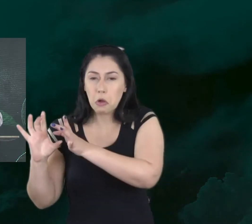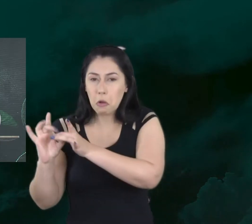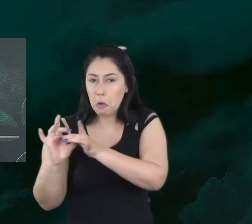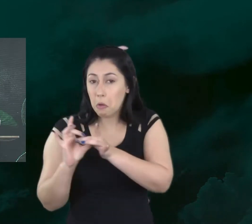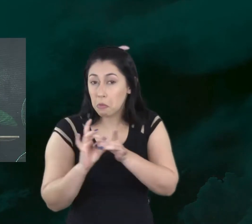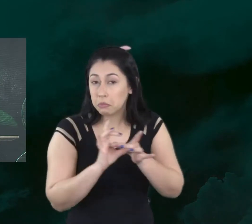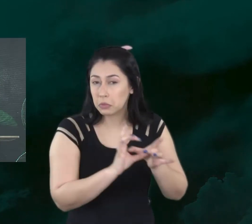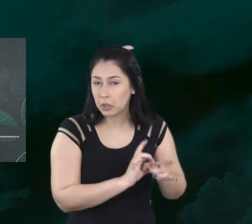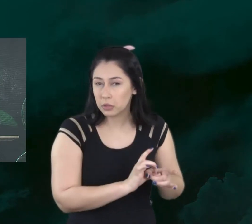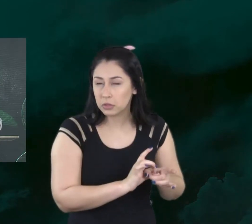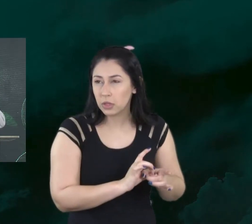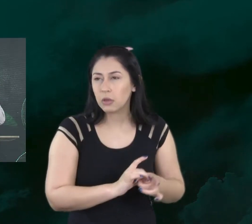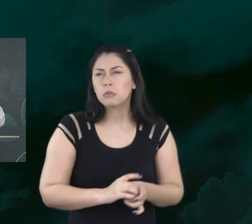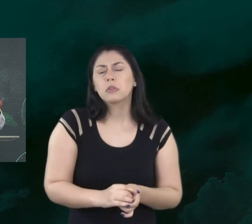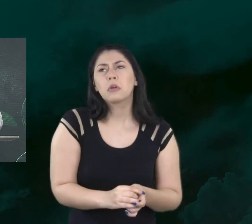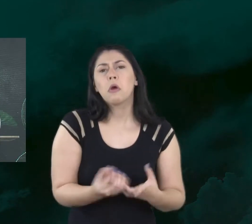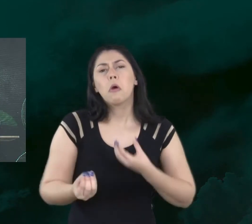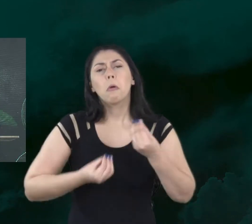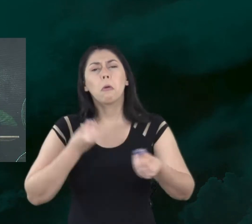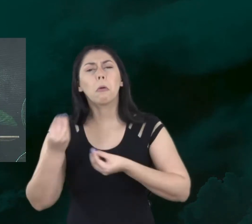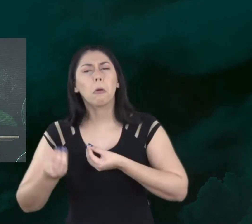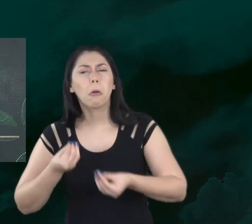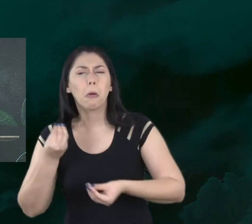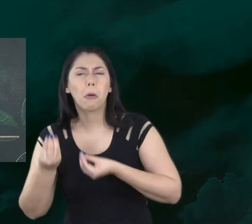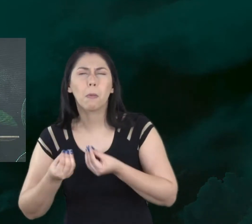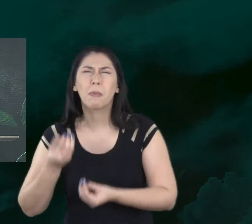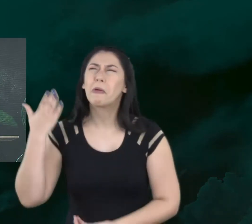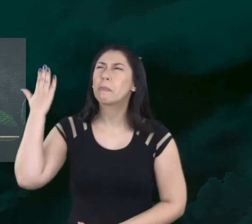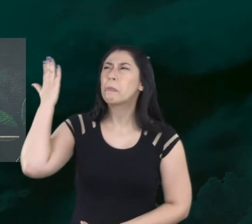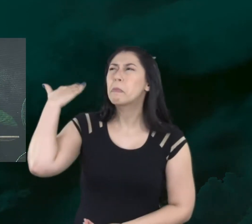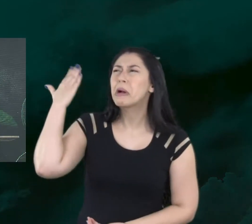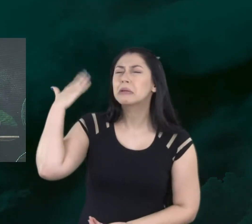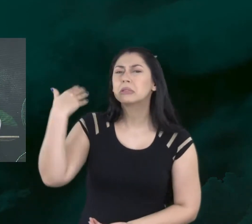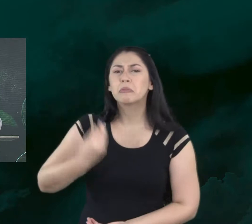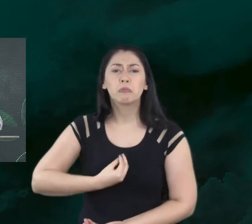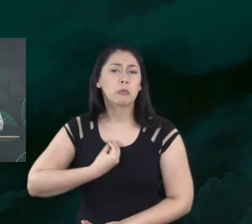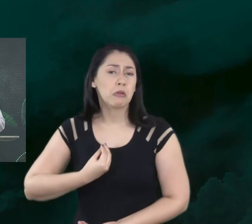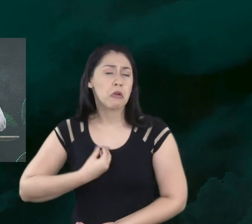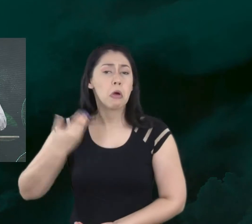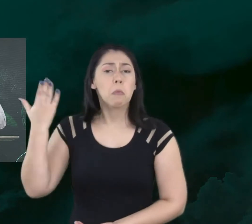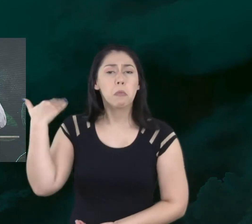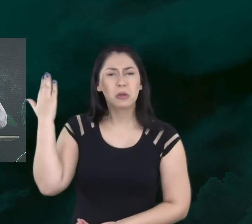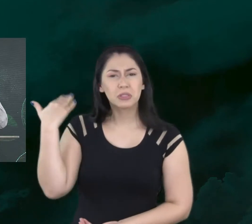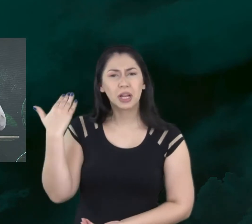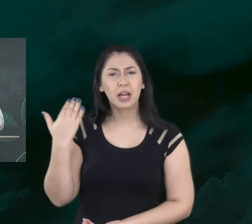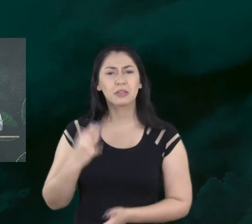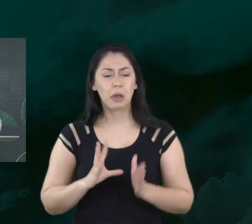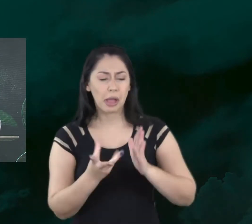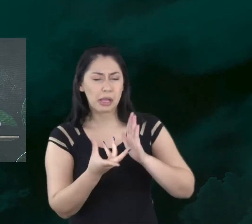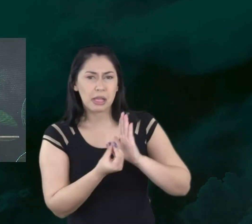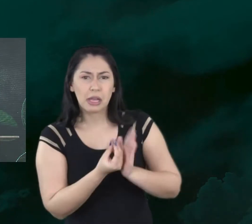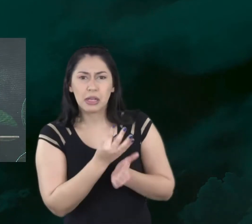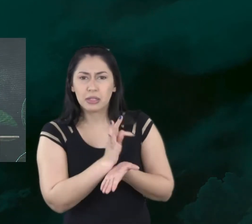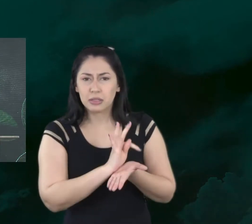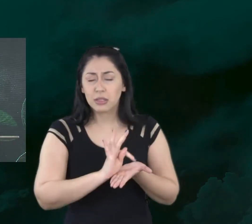da época, né, das circunstâncias em que a igreja em Tessalônica foi